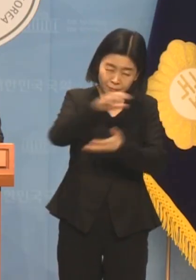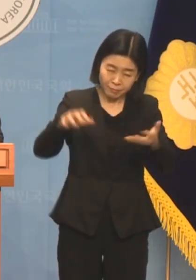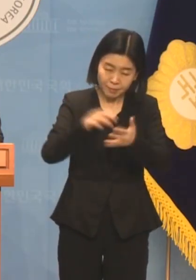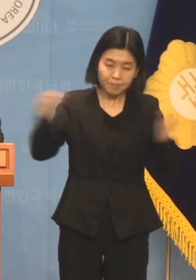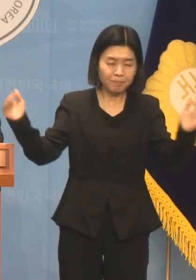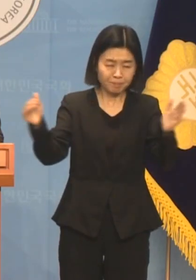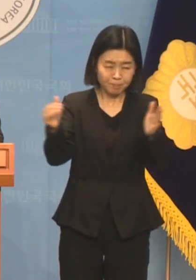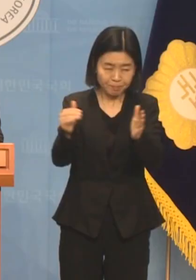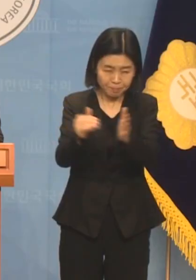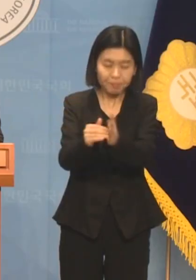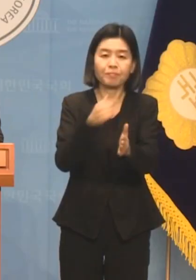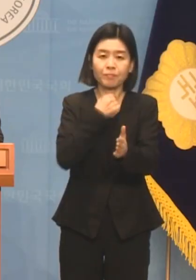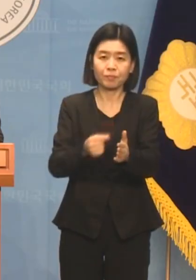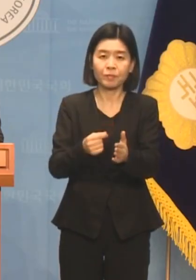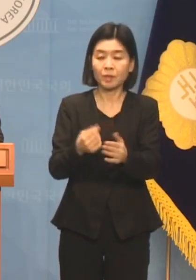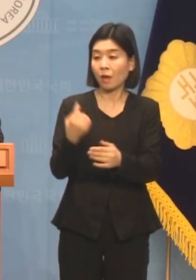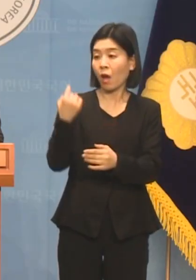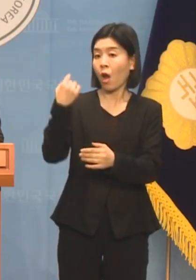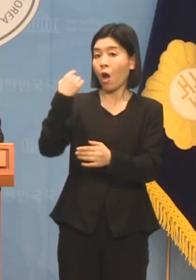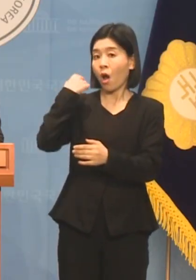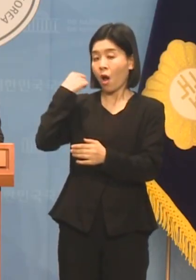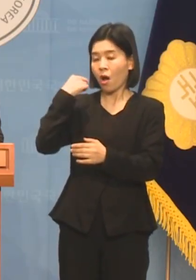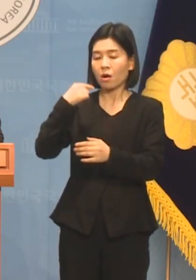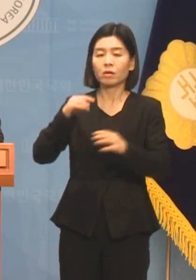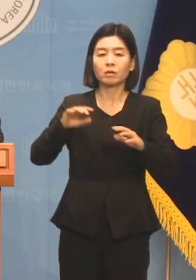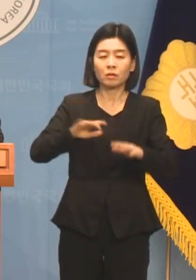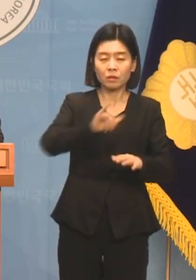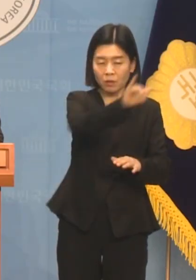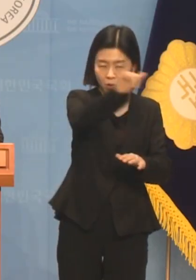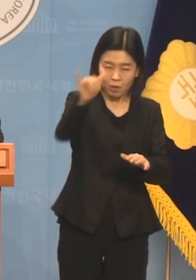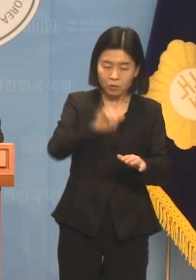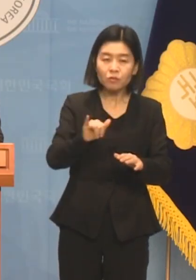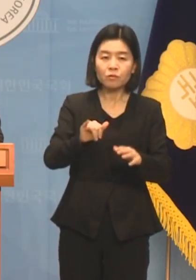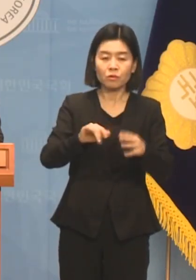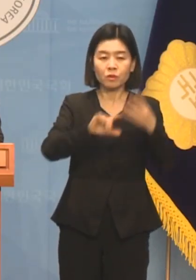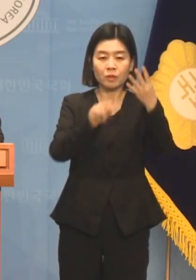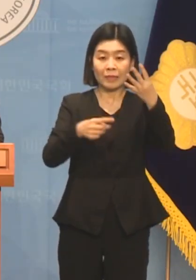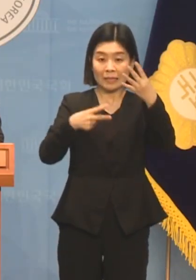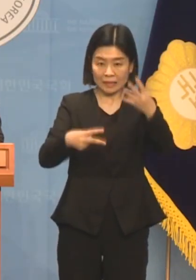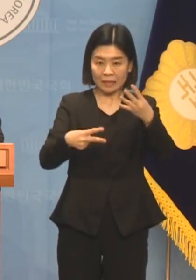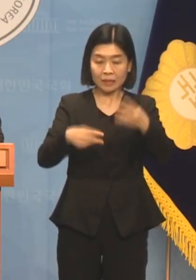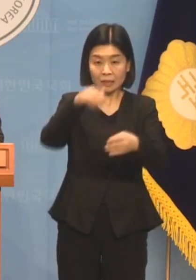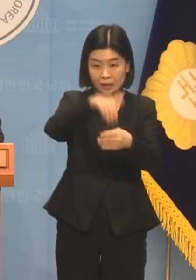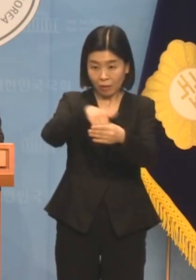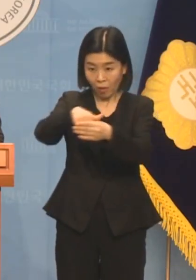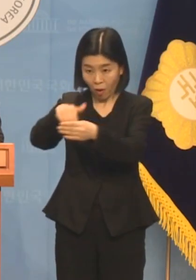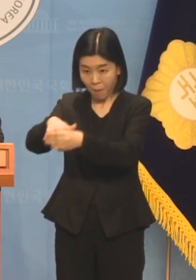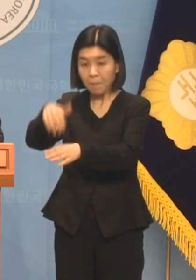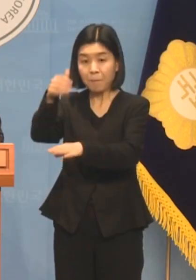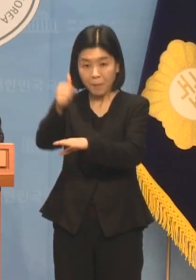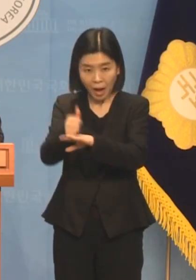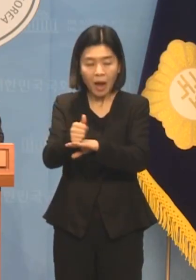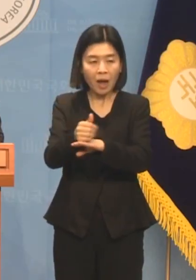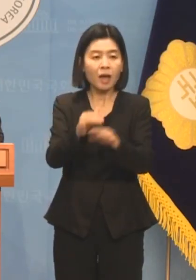전국적으로 실시된 4.2 재보궐선거 결과를 보며 민심의 준엄함을 다시 한번